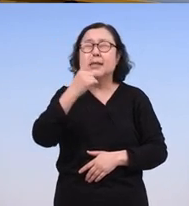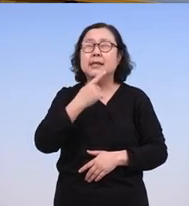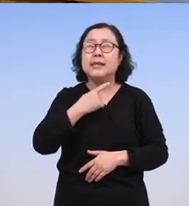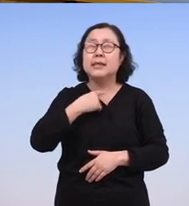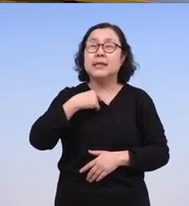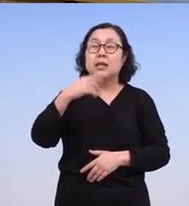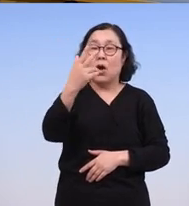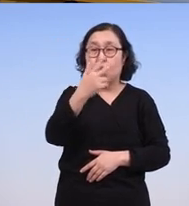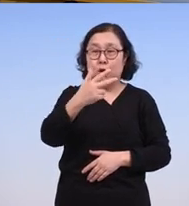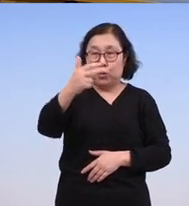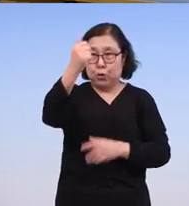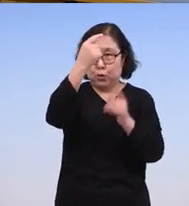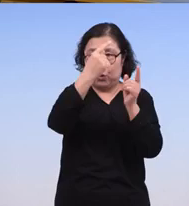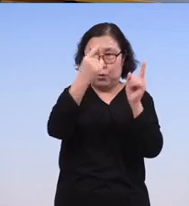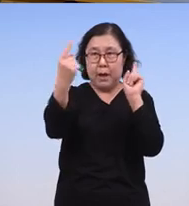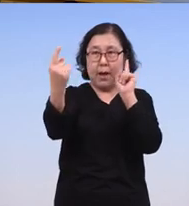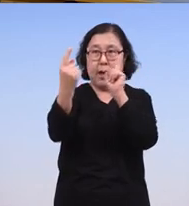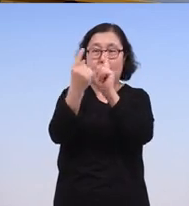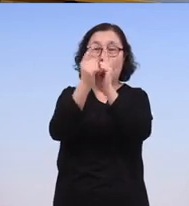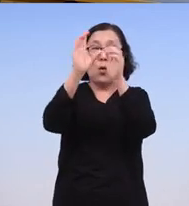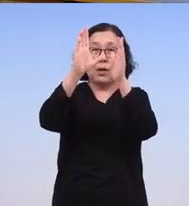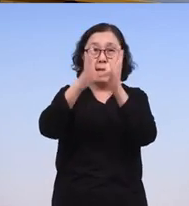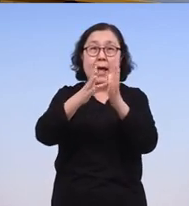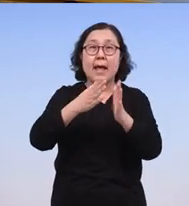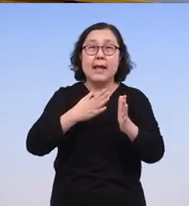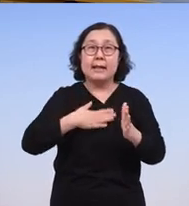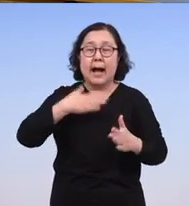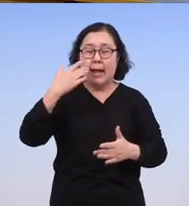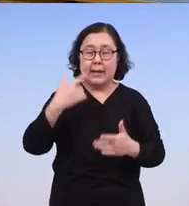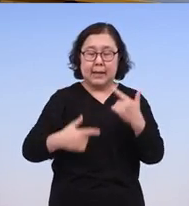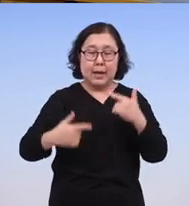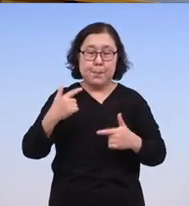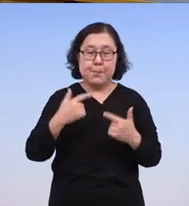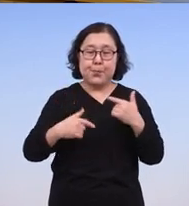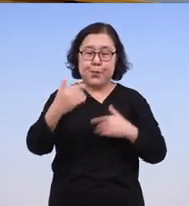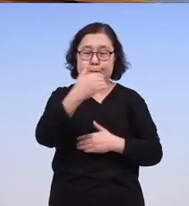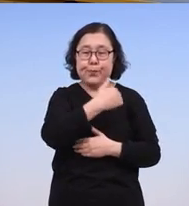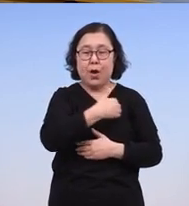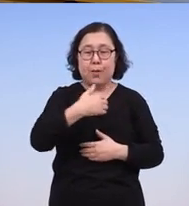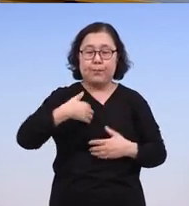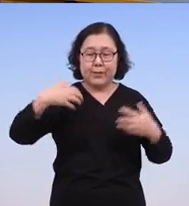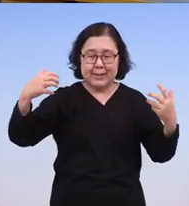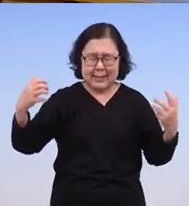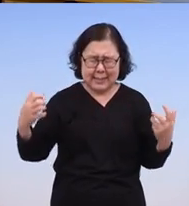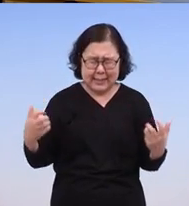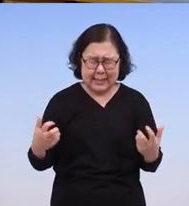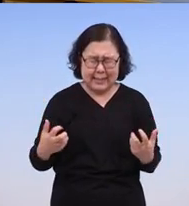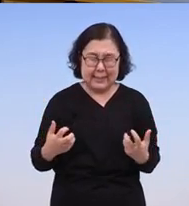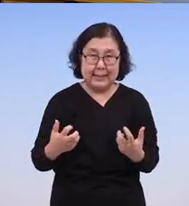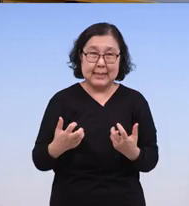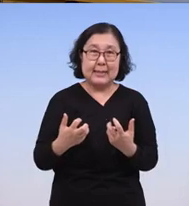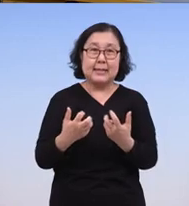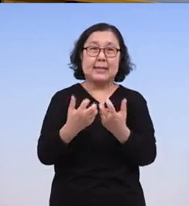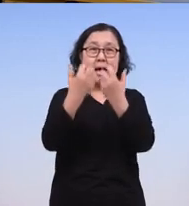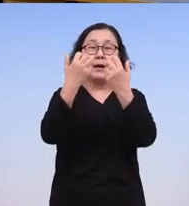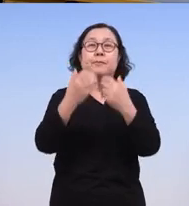기다리니, 내가 그리던 주를 배울 때 나의 기쁨